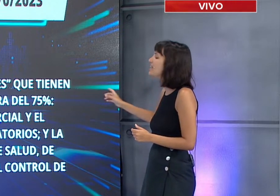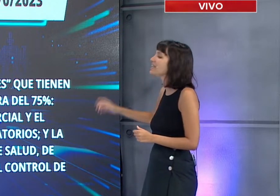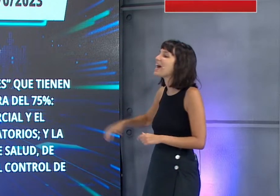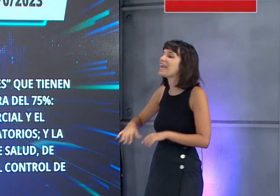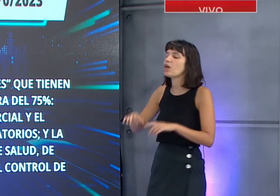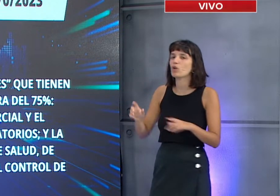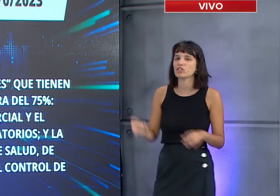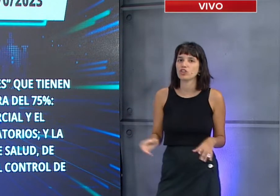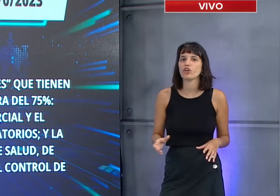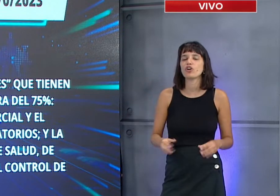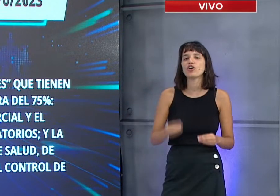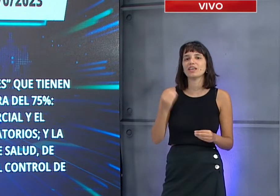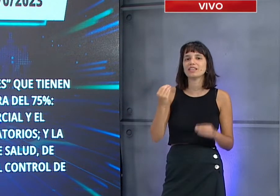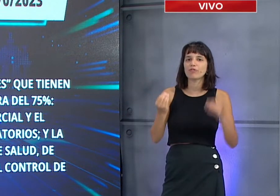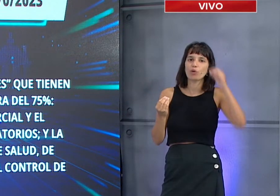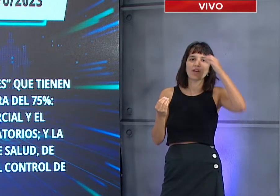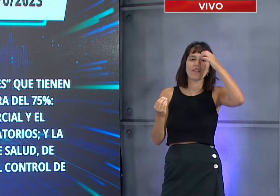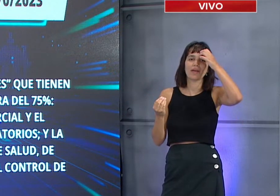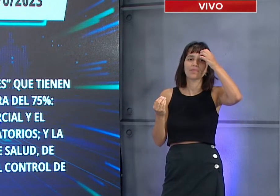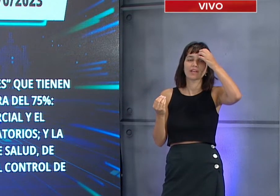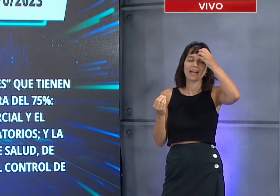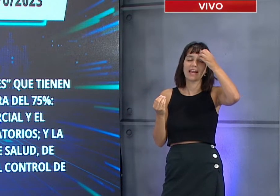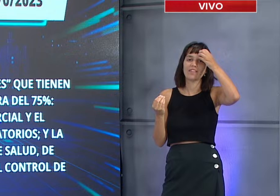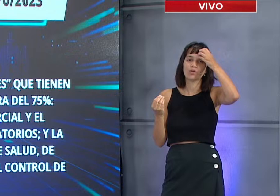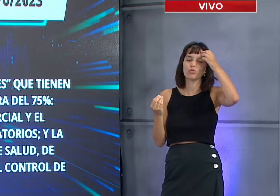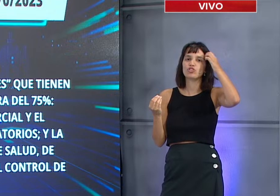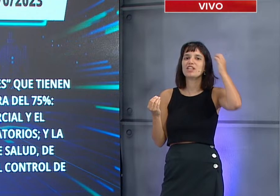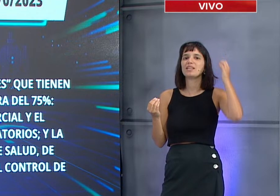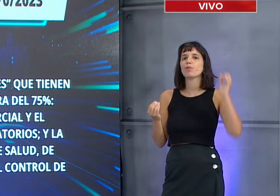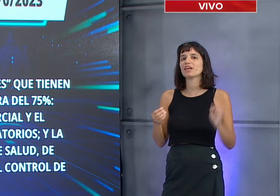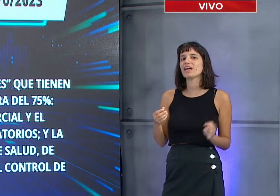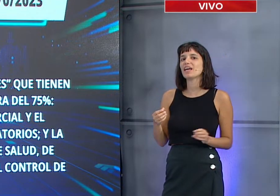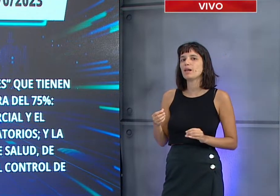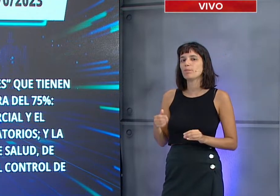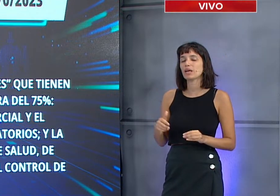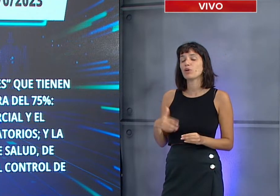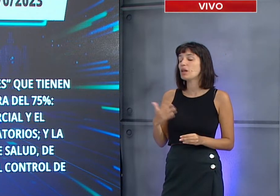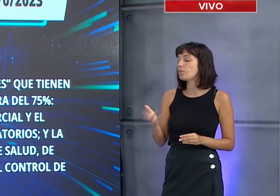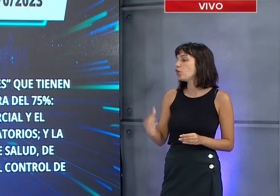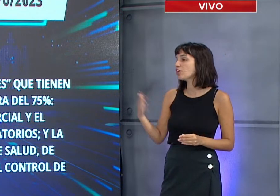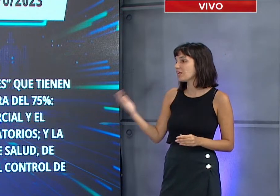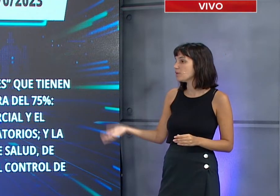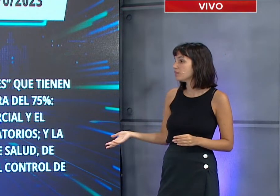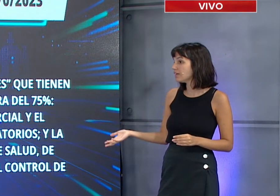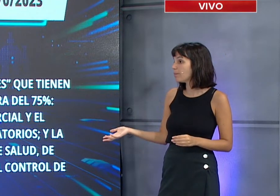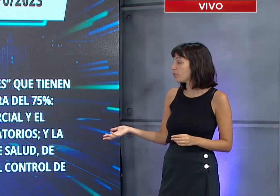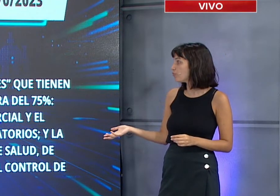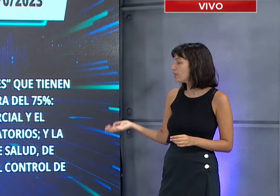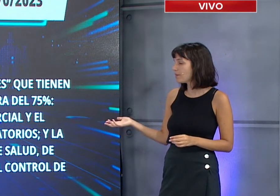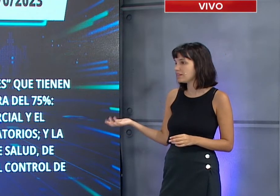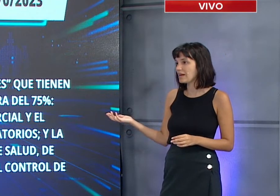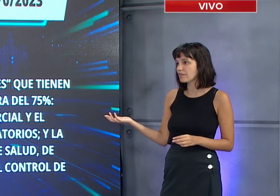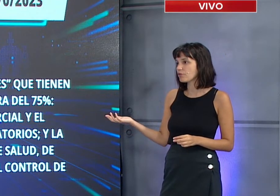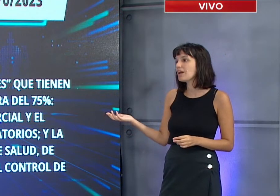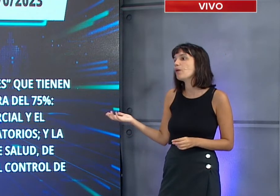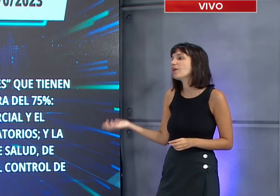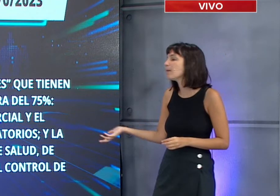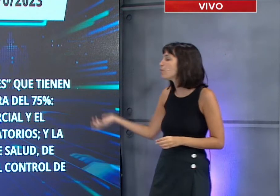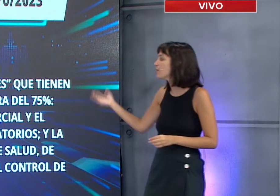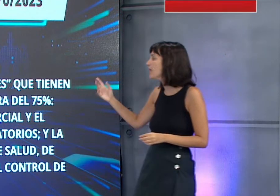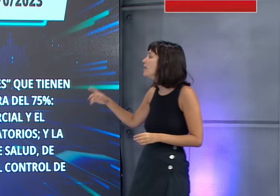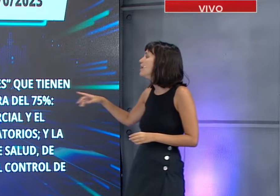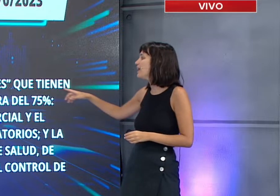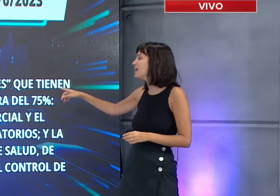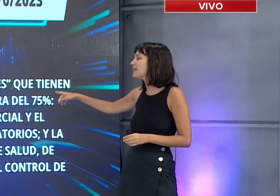migratorios y a la educación, ¿no? Y esta fue una de las discusiones y por qué, por ejemplo, en el PRO reivindican profundamente la reforma